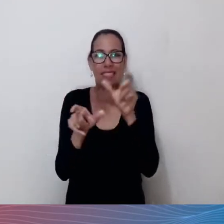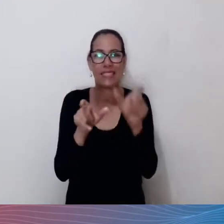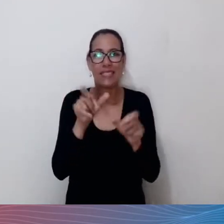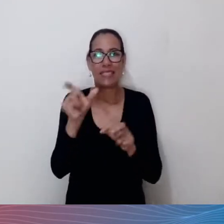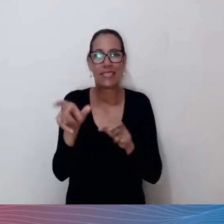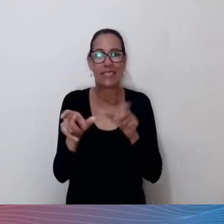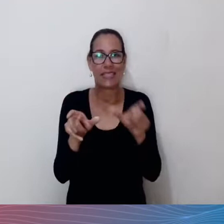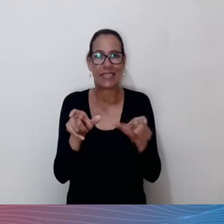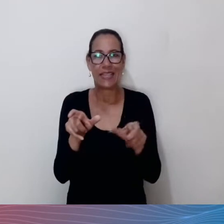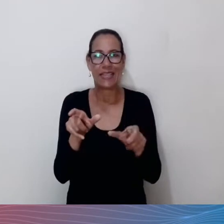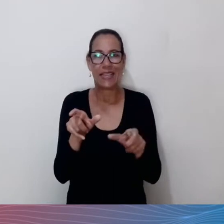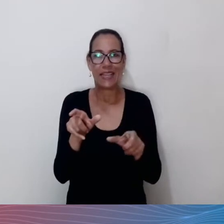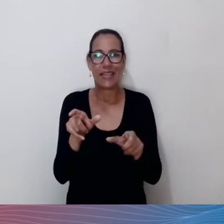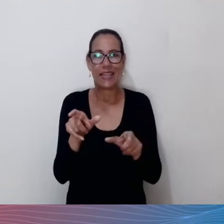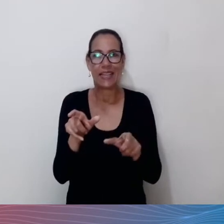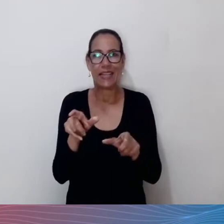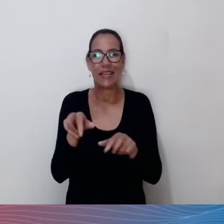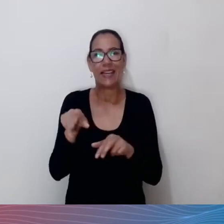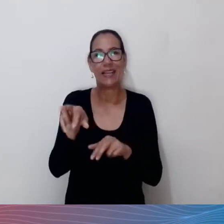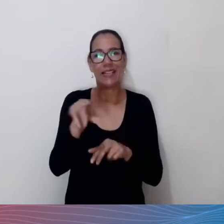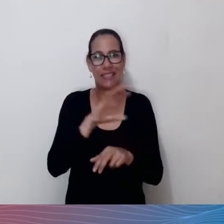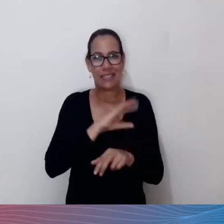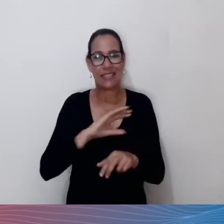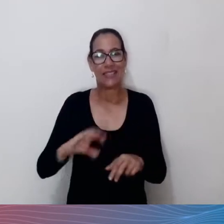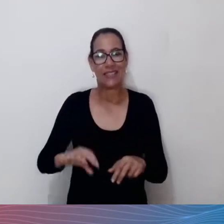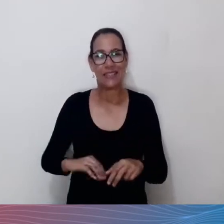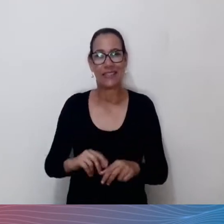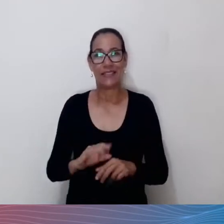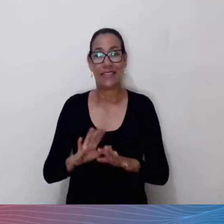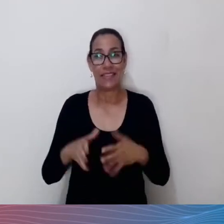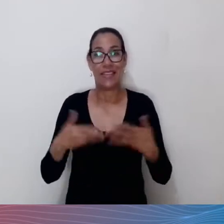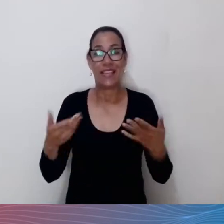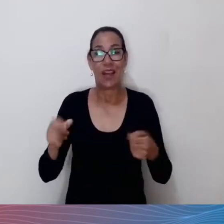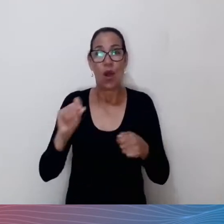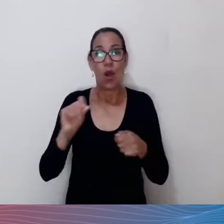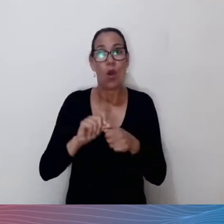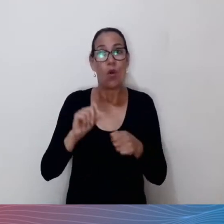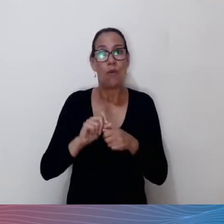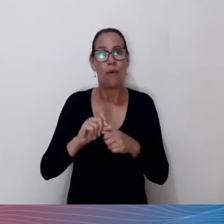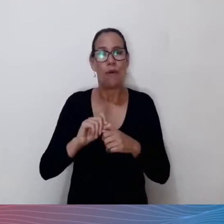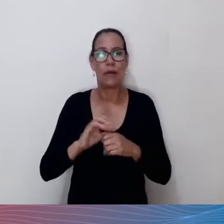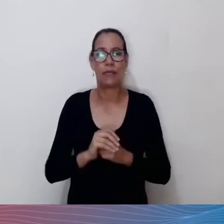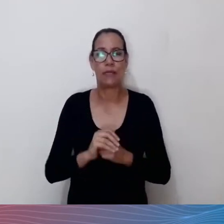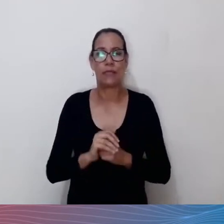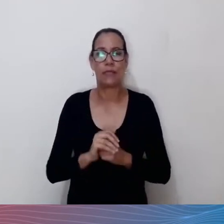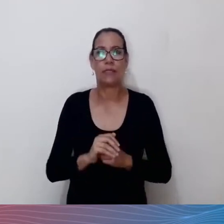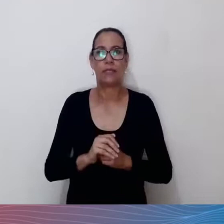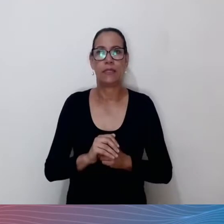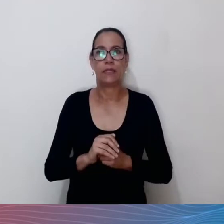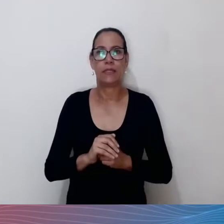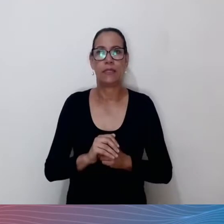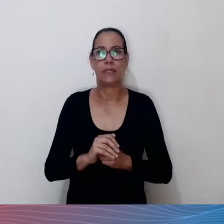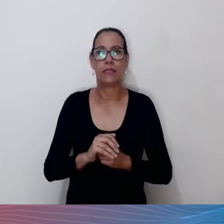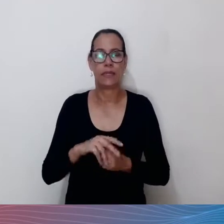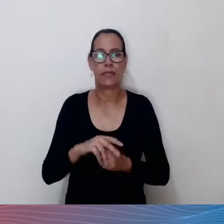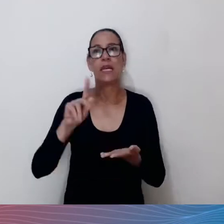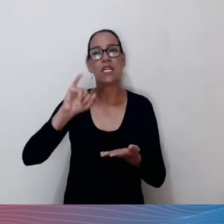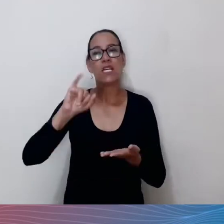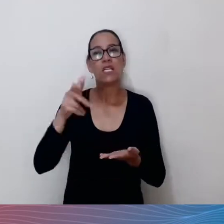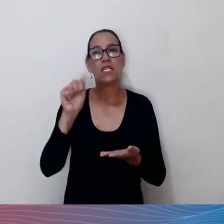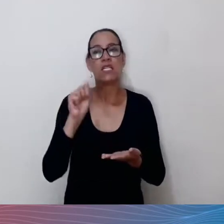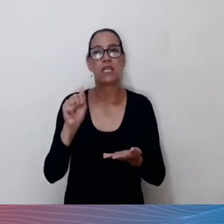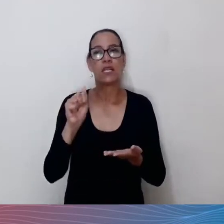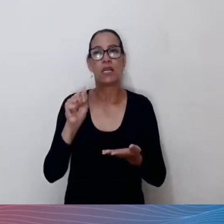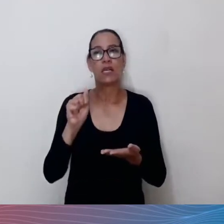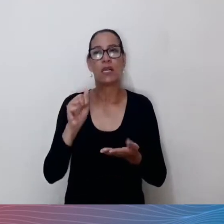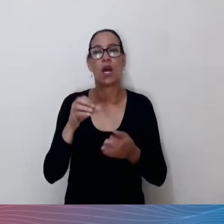o desempenho do seu serviço. Se você olhar para King James atualizada, ele fala para a obra do